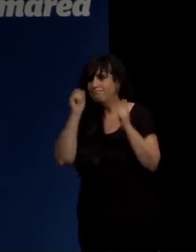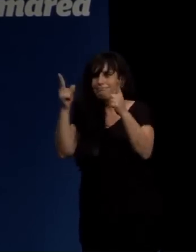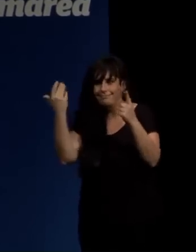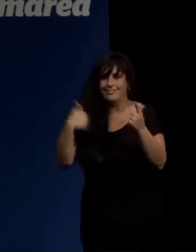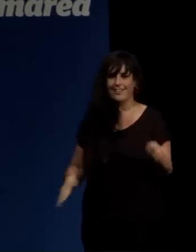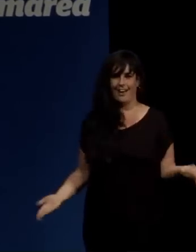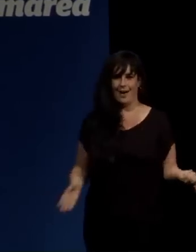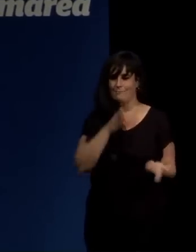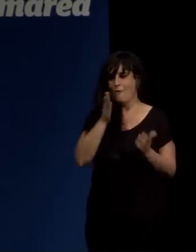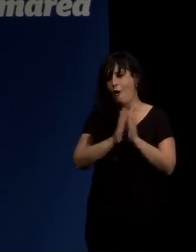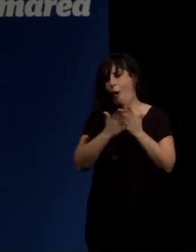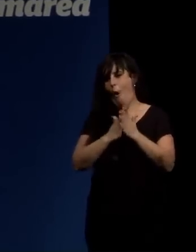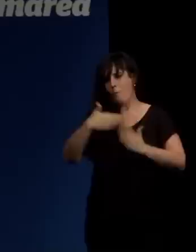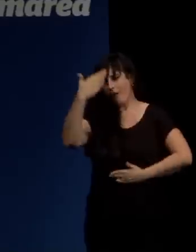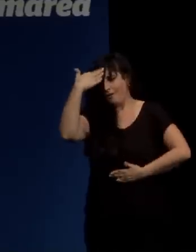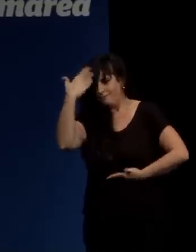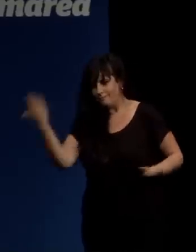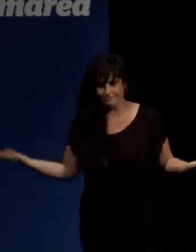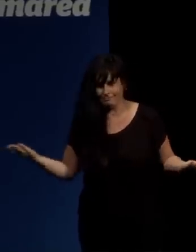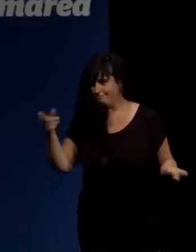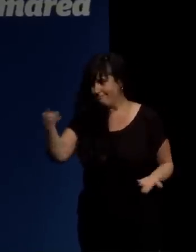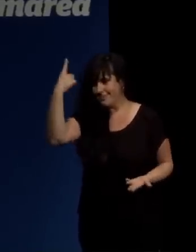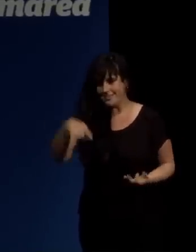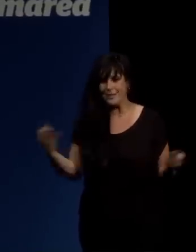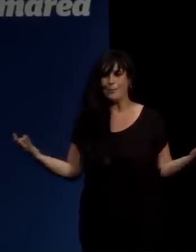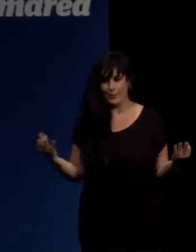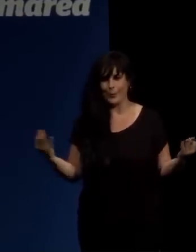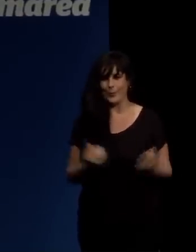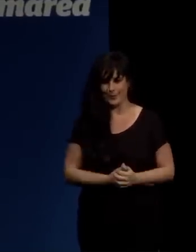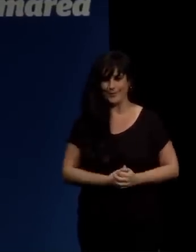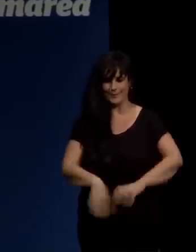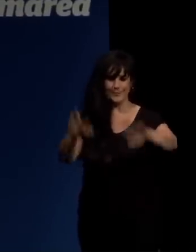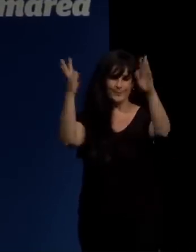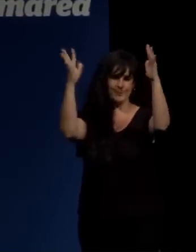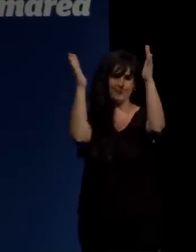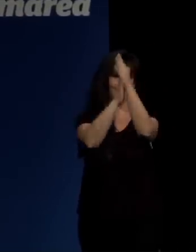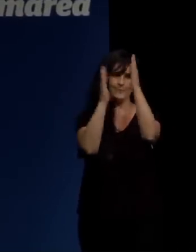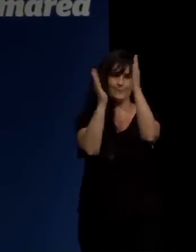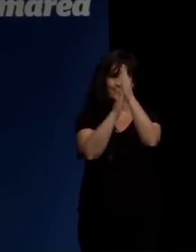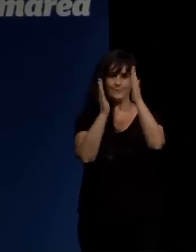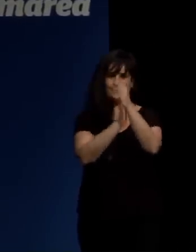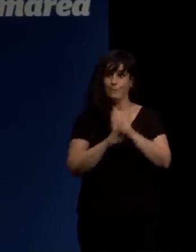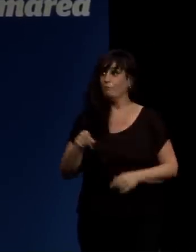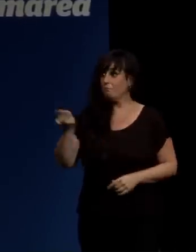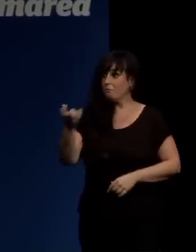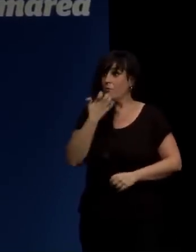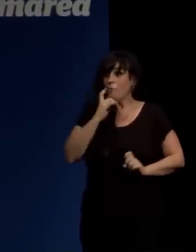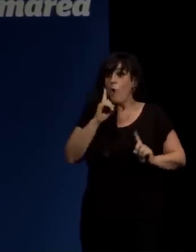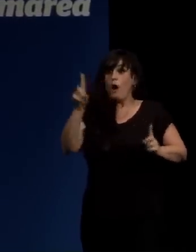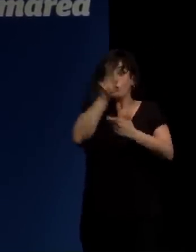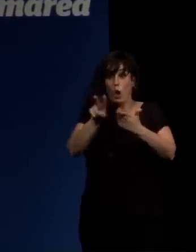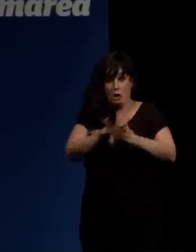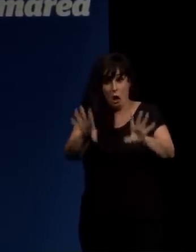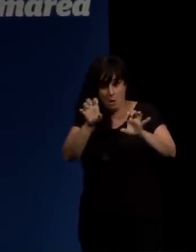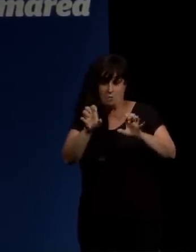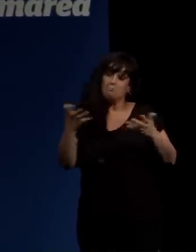señeira que foi estreada en Buenos Aires no siglo, lá nos anos 40 e poucos. Se aprendese a ler, Concho,